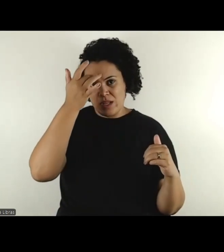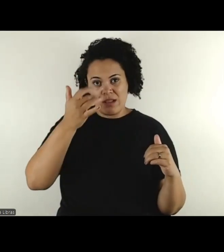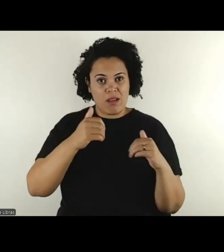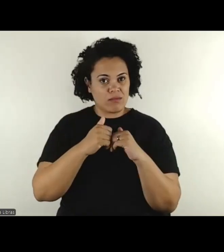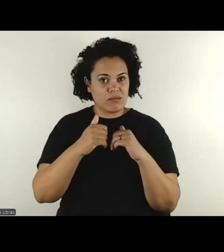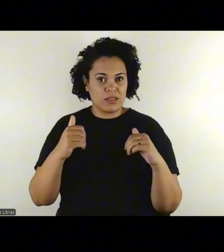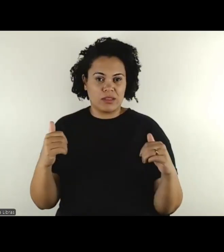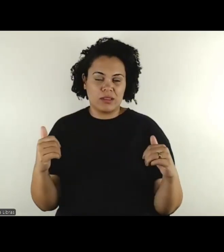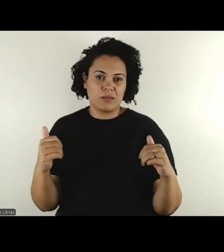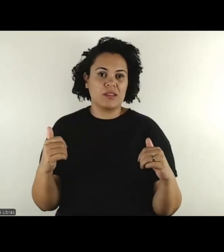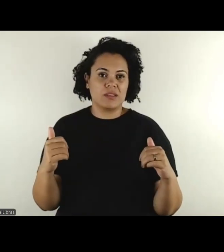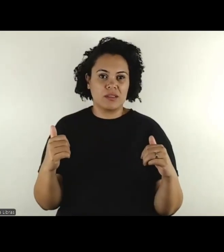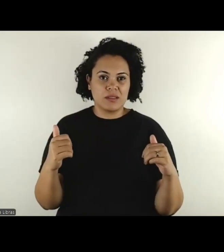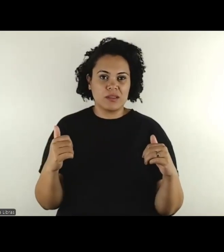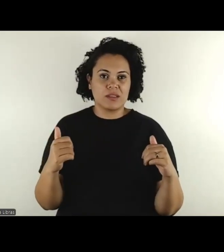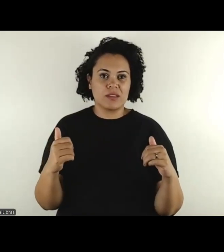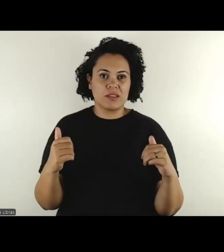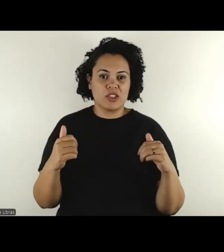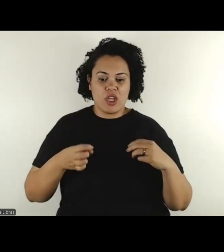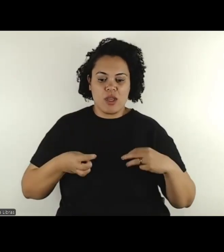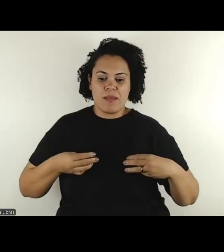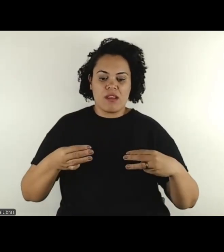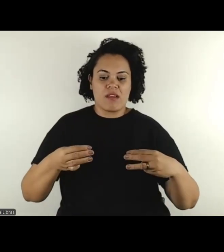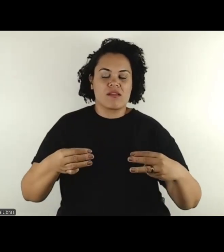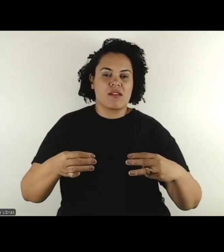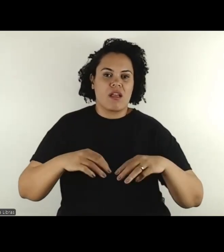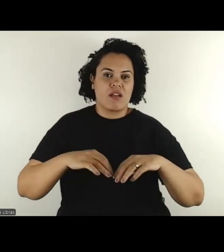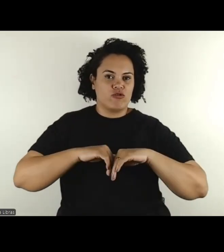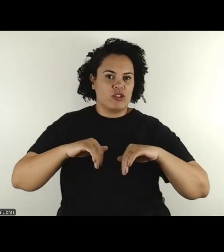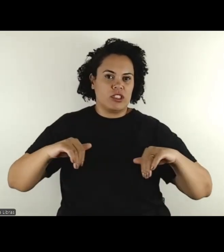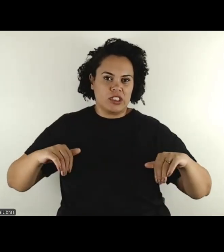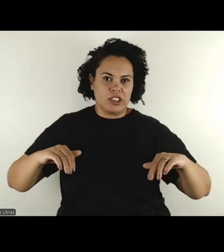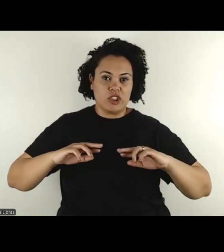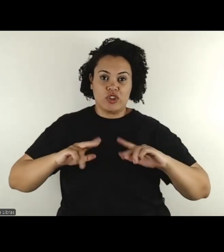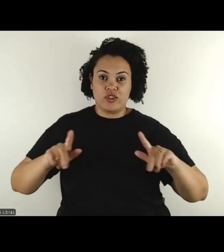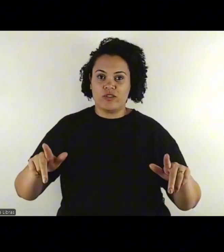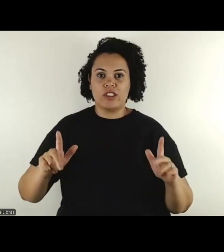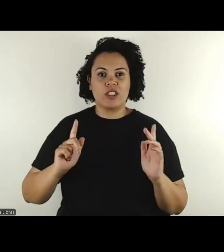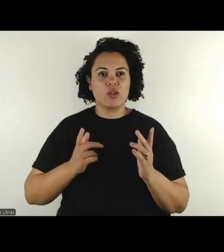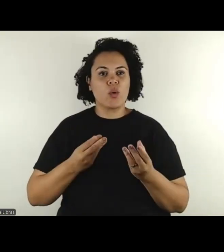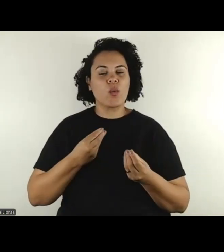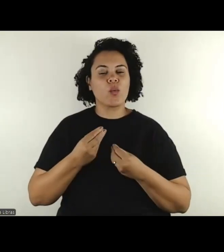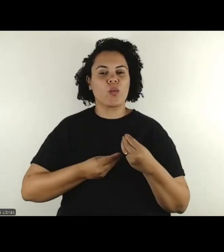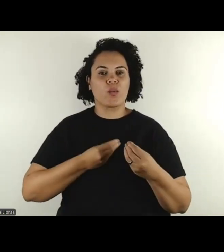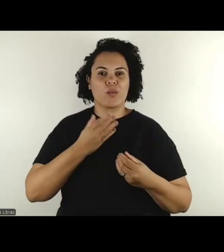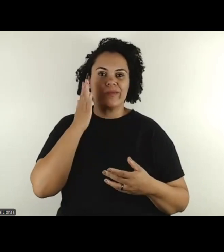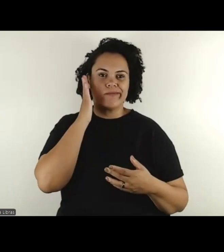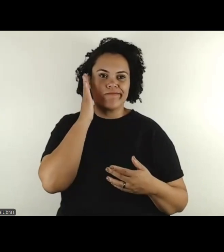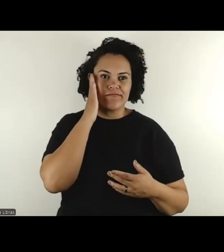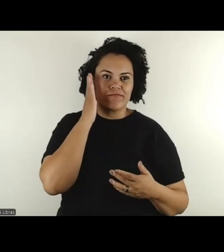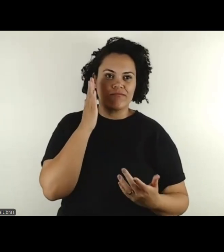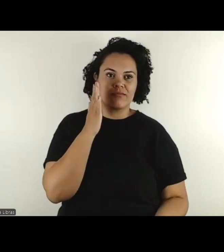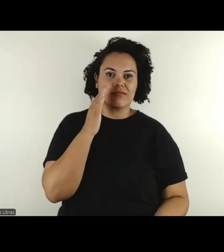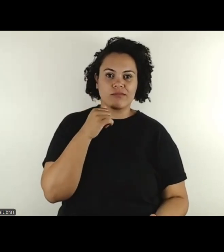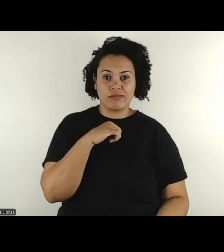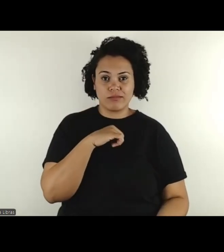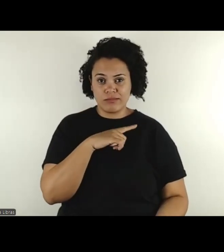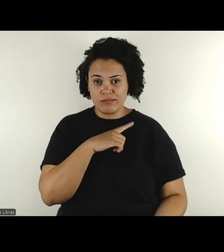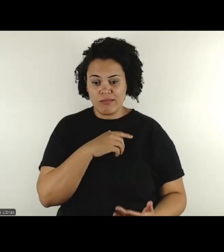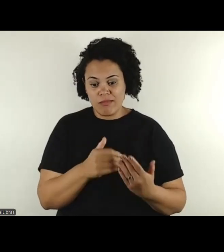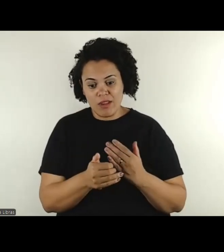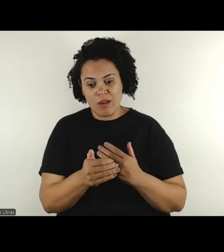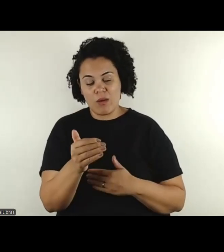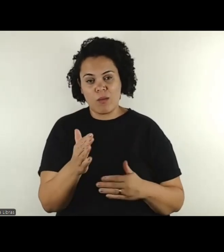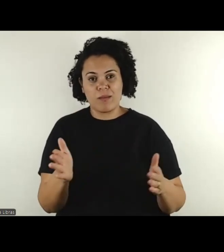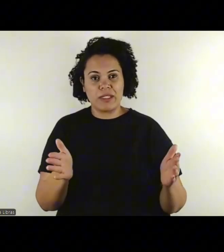duas pastas e em ministérios diferentes também, né? Então, o que a gente identificou é que houve, a partir deste